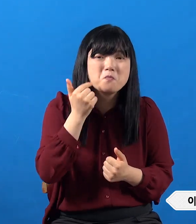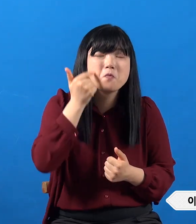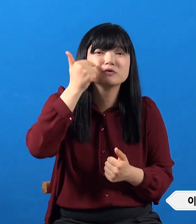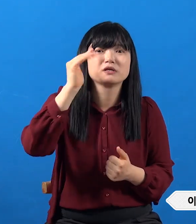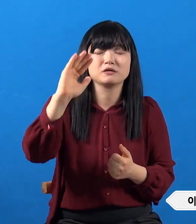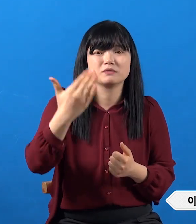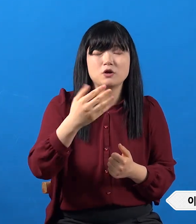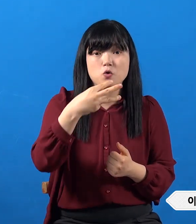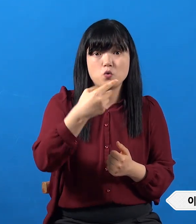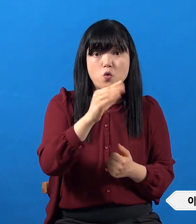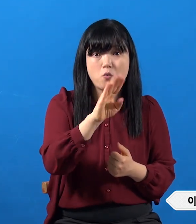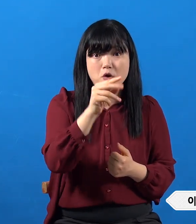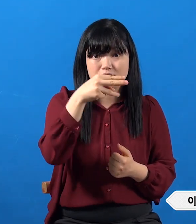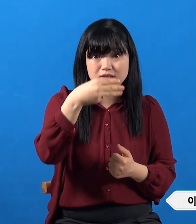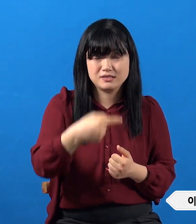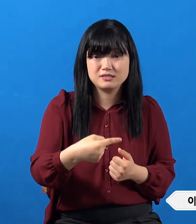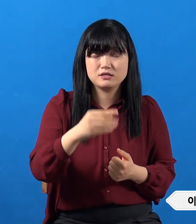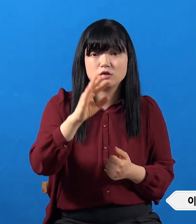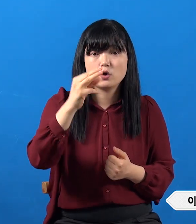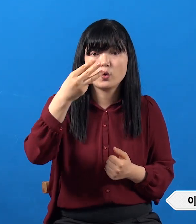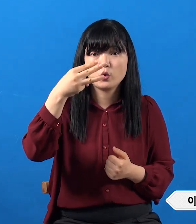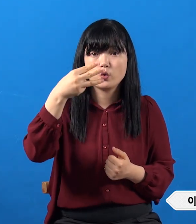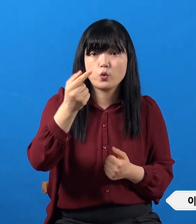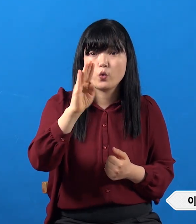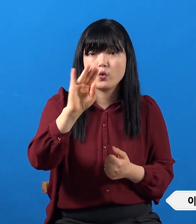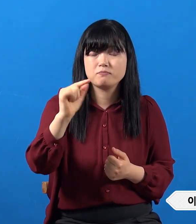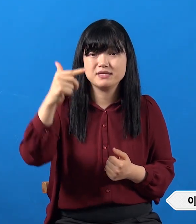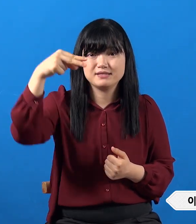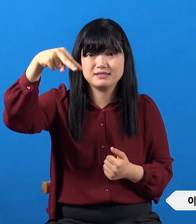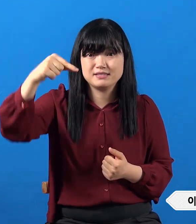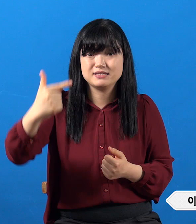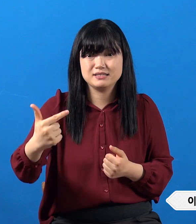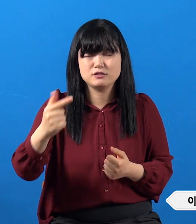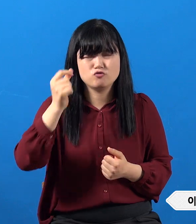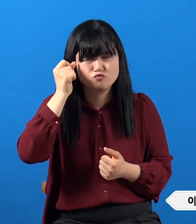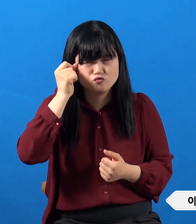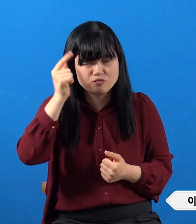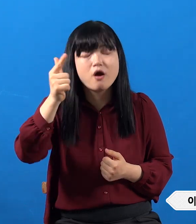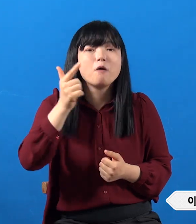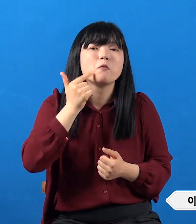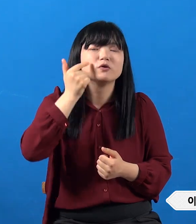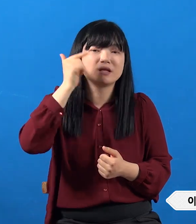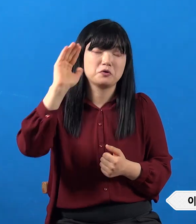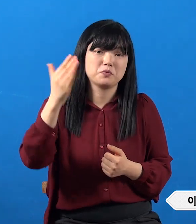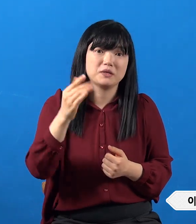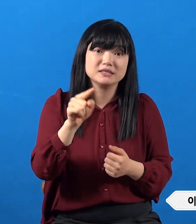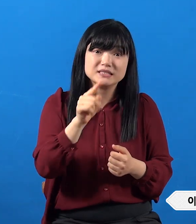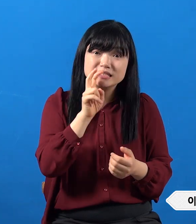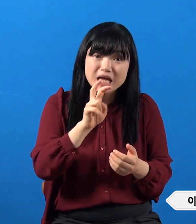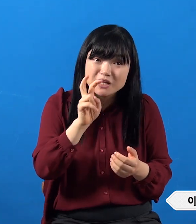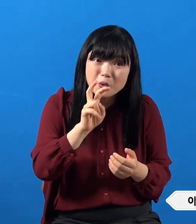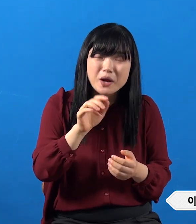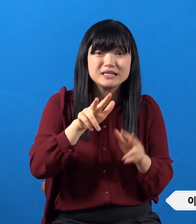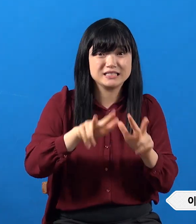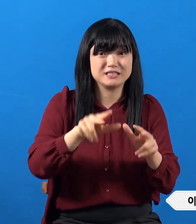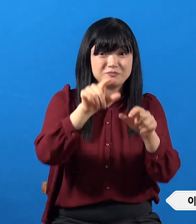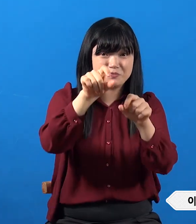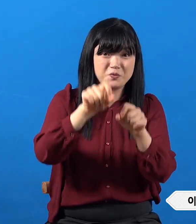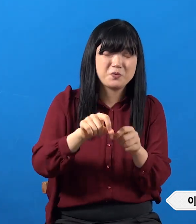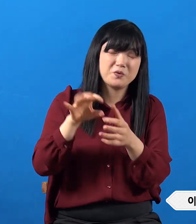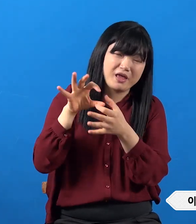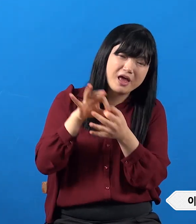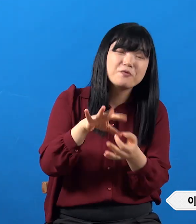됩니다. 로버트 로빈슨이라는 아주 유명한 목사가 되었어요. 그리고 그 찬송가를 지금도 우리가